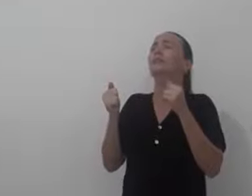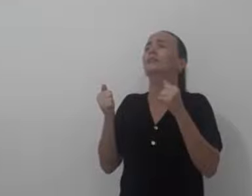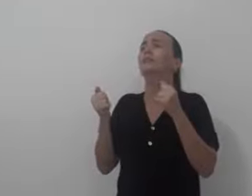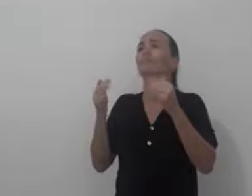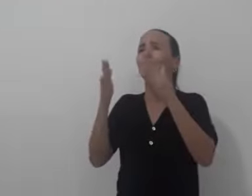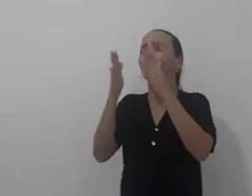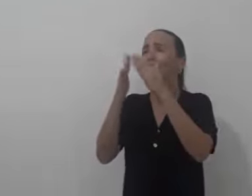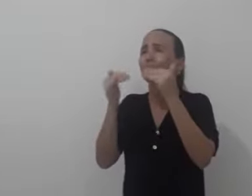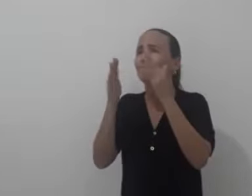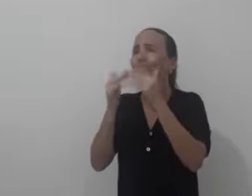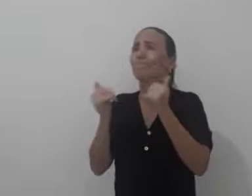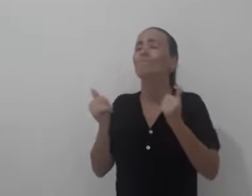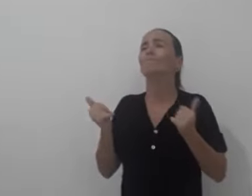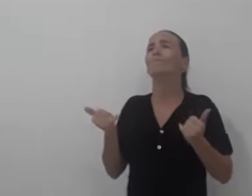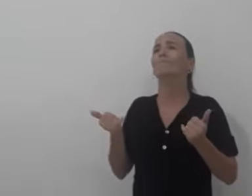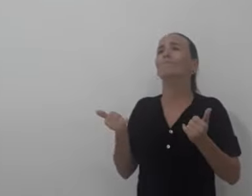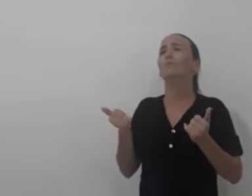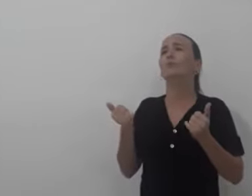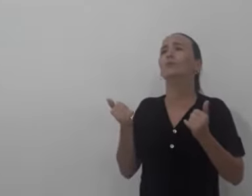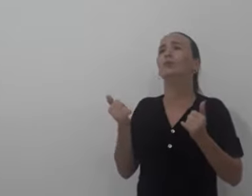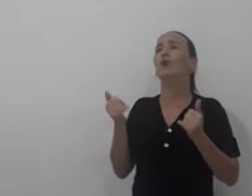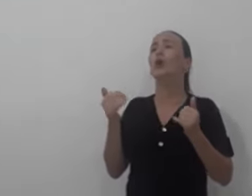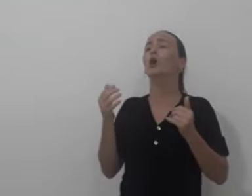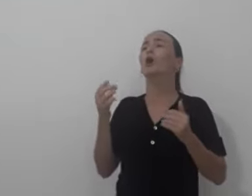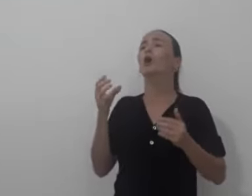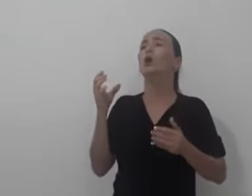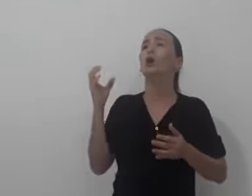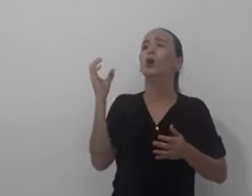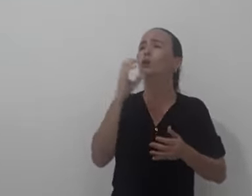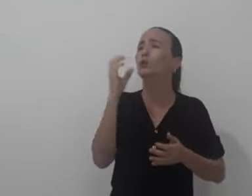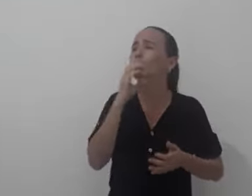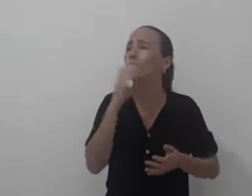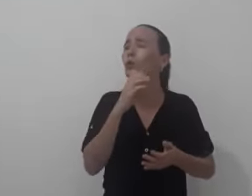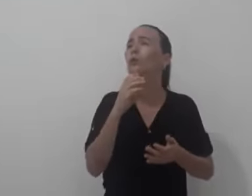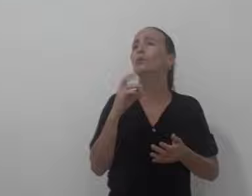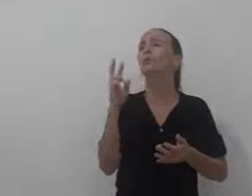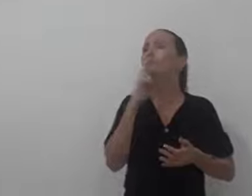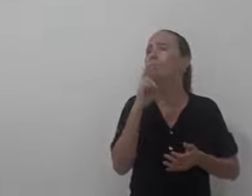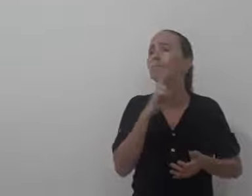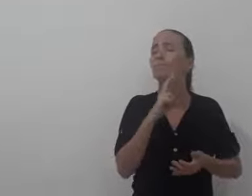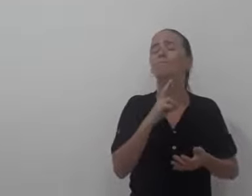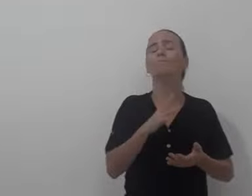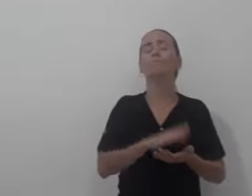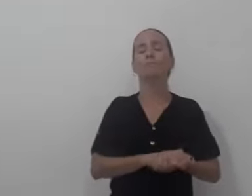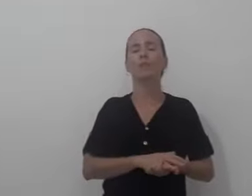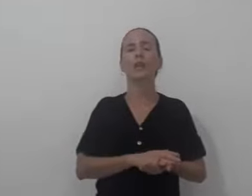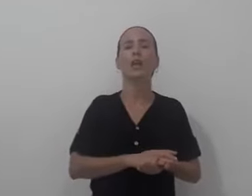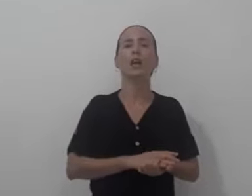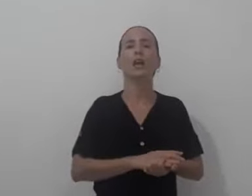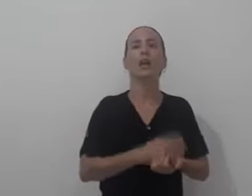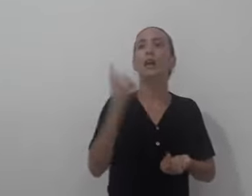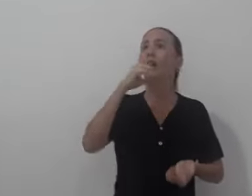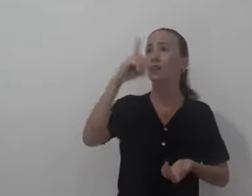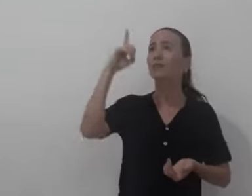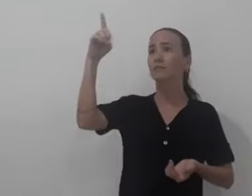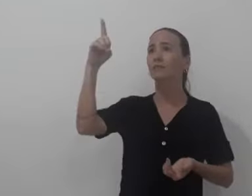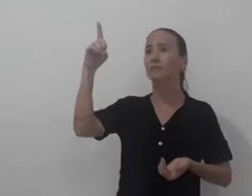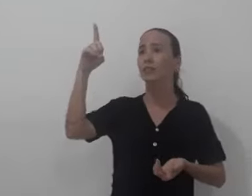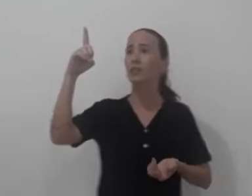de crise, Deus veio e agiu em favor de Davi. E ele se lembra, ele vai